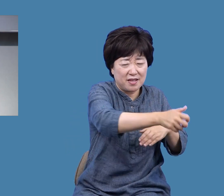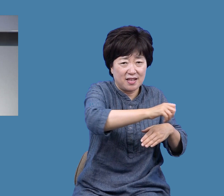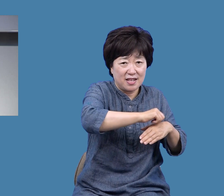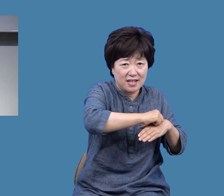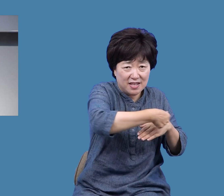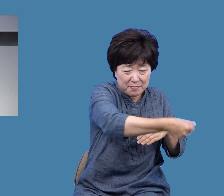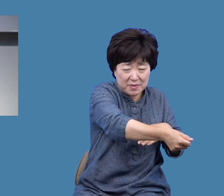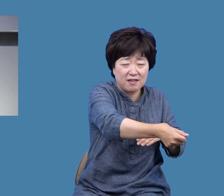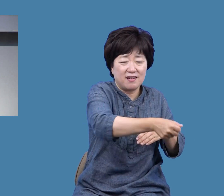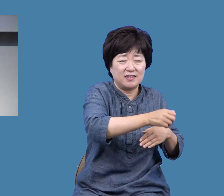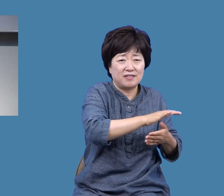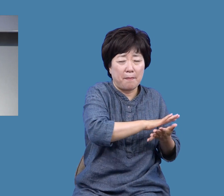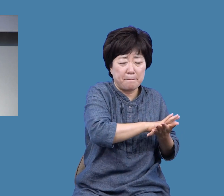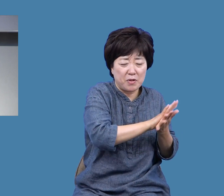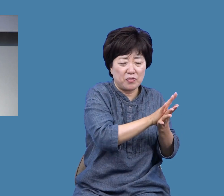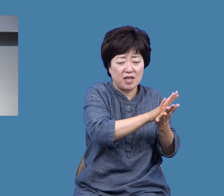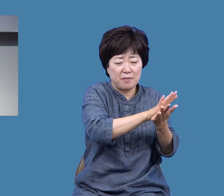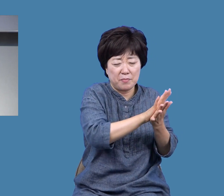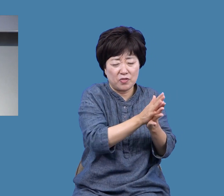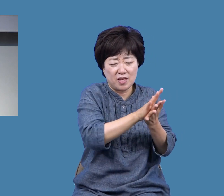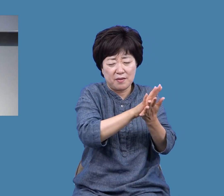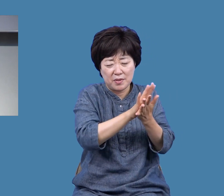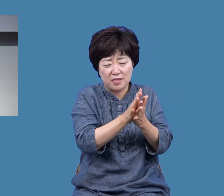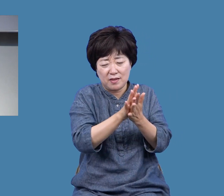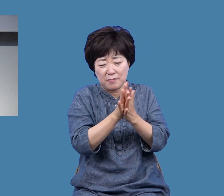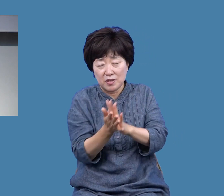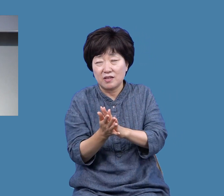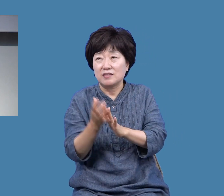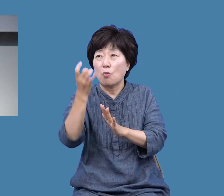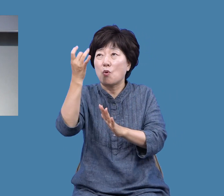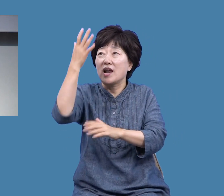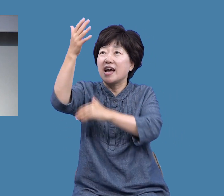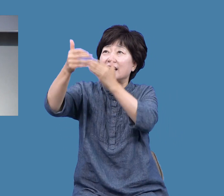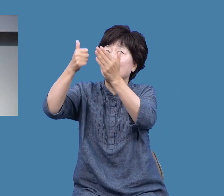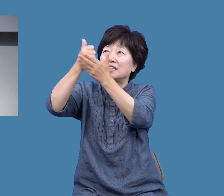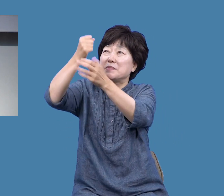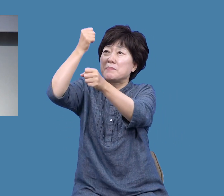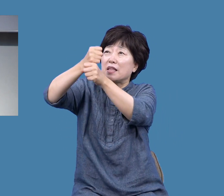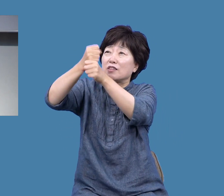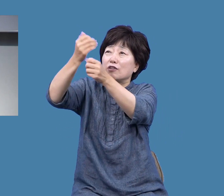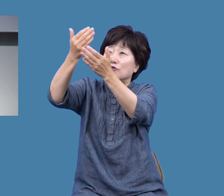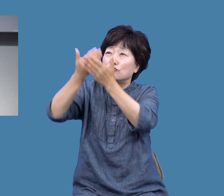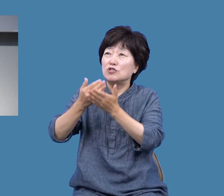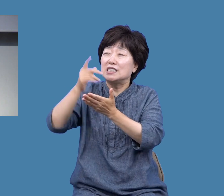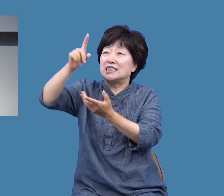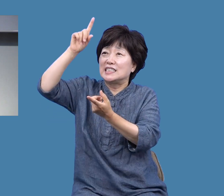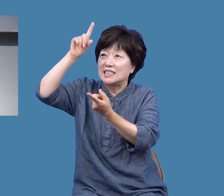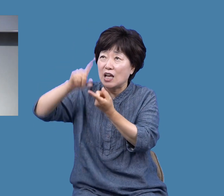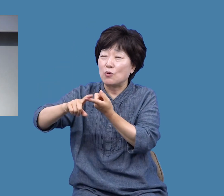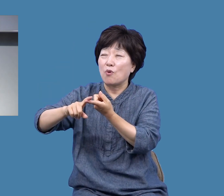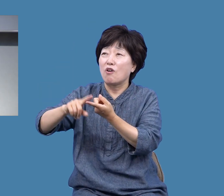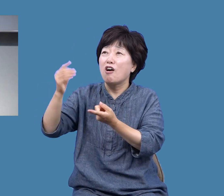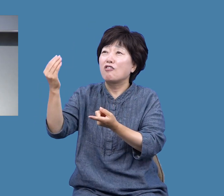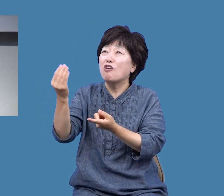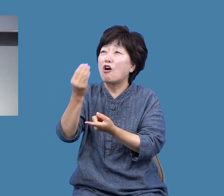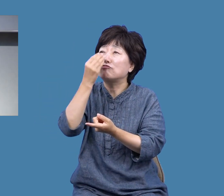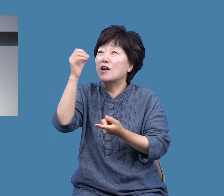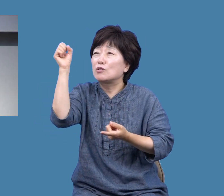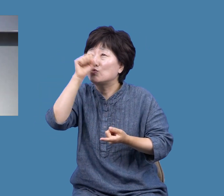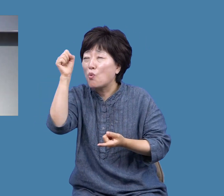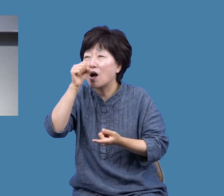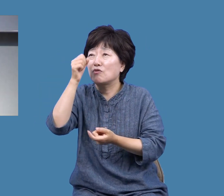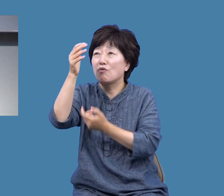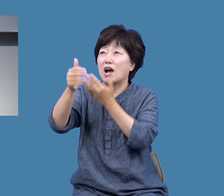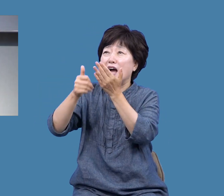하나님이 원래 창조하신 본능으로, 그래서 거룩한 것에 대한 걸 더 즐거워하고 또 하나님이 허락하신